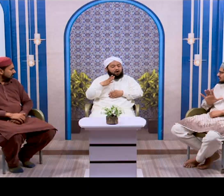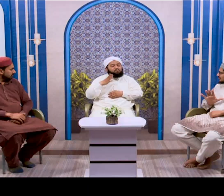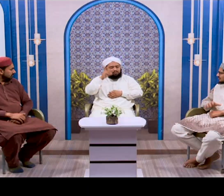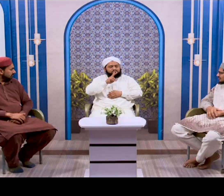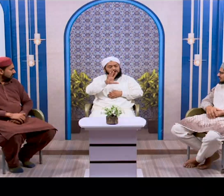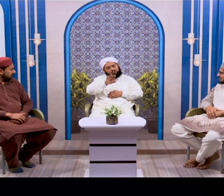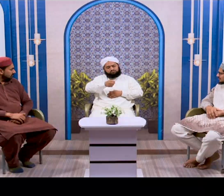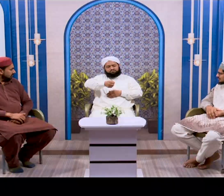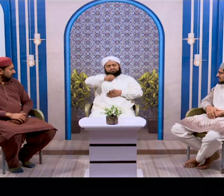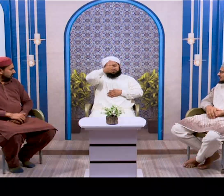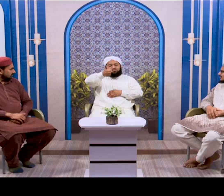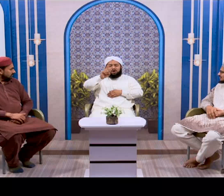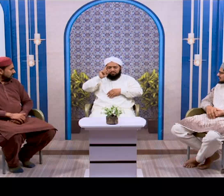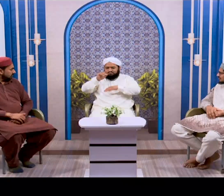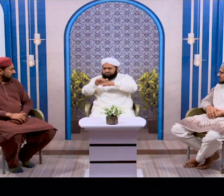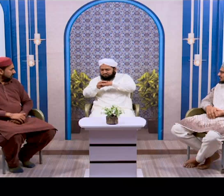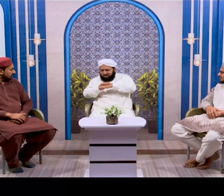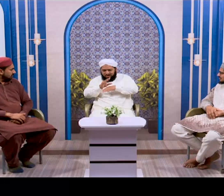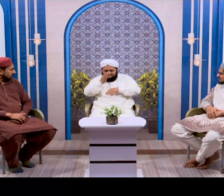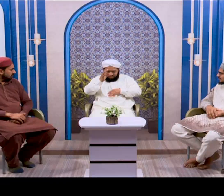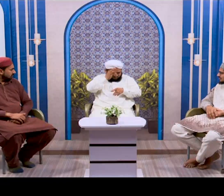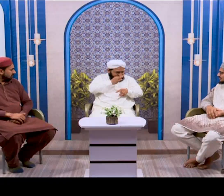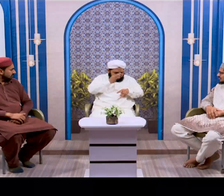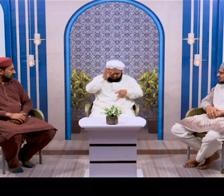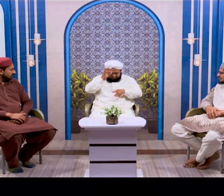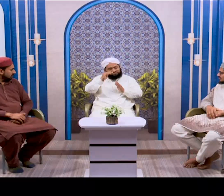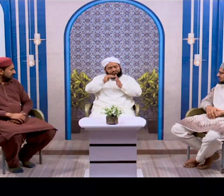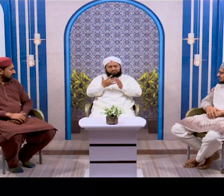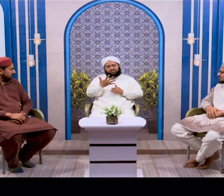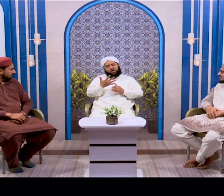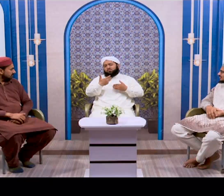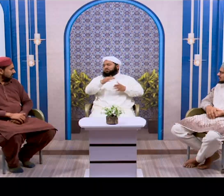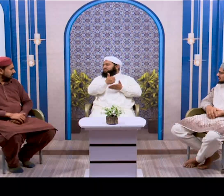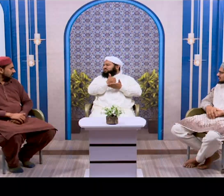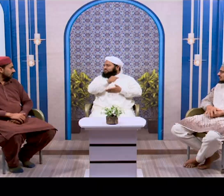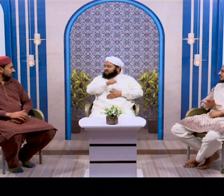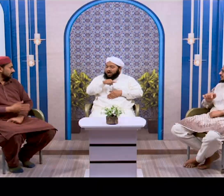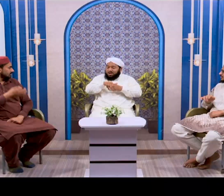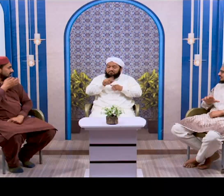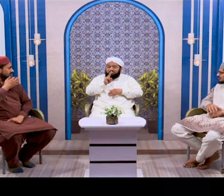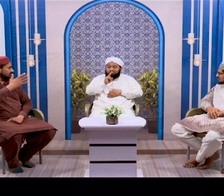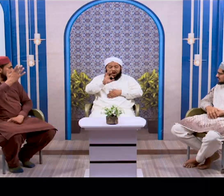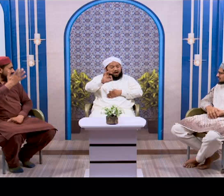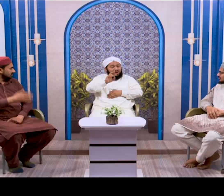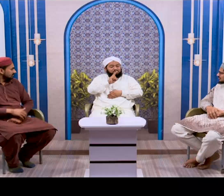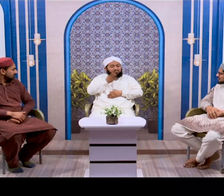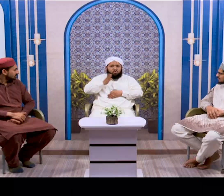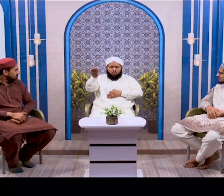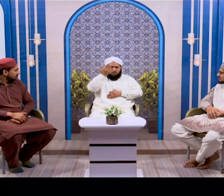2 پیاروں کے ذریعے سے 5 مقرر فرمائیں۔ یہاں دلچسپ بات یہ ہے کہ جو لوگ شیطان کے وسوسوں میں آ کر